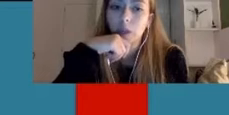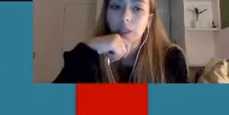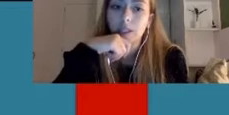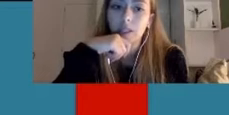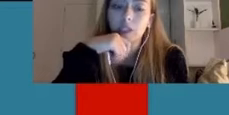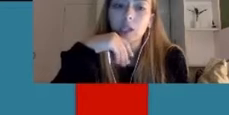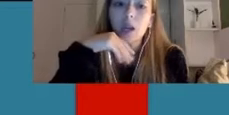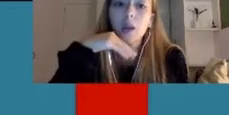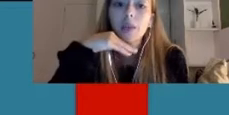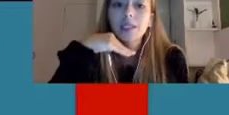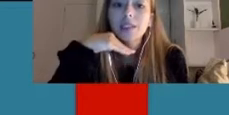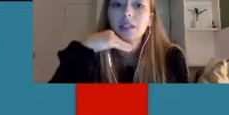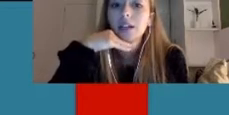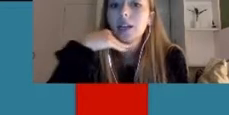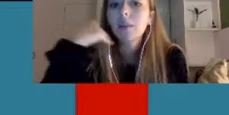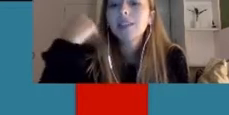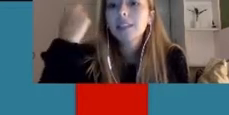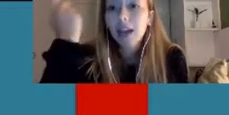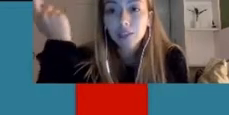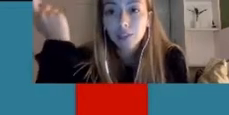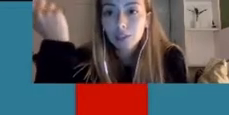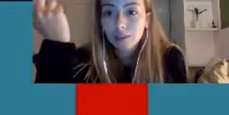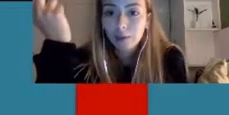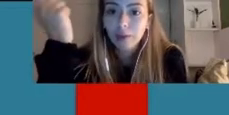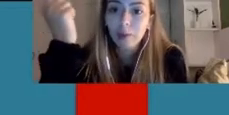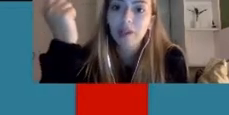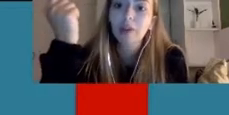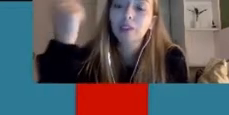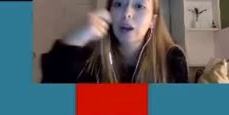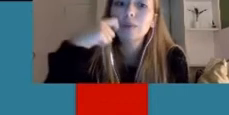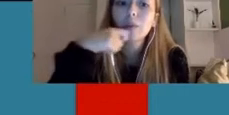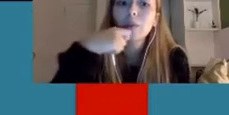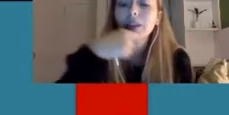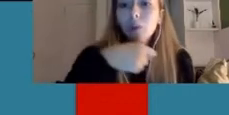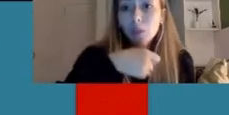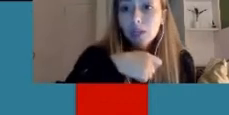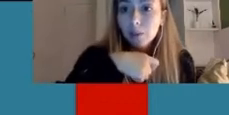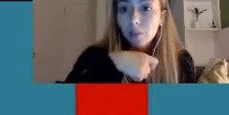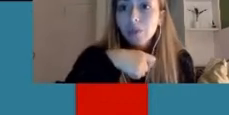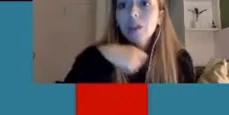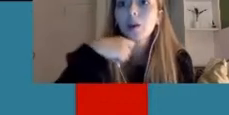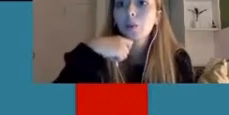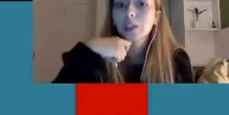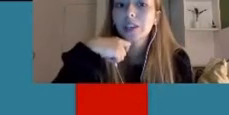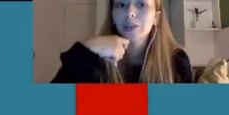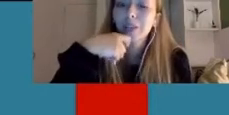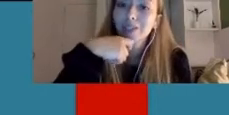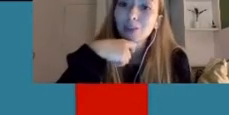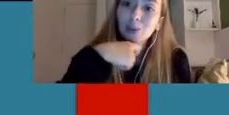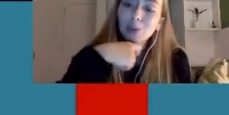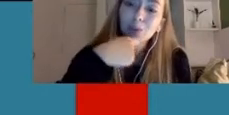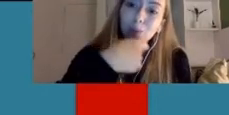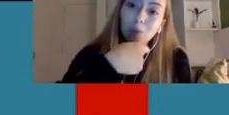socialmente incapacitante, mas a incapacidade de desenvolver uma linguagem oral não impede a comunicação, porque no